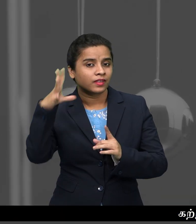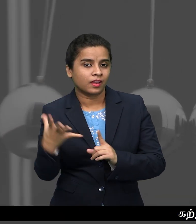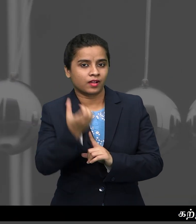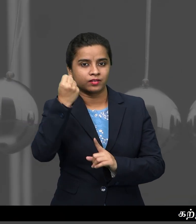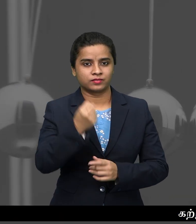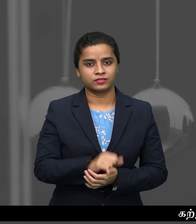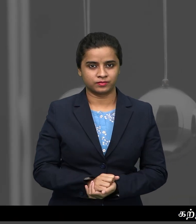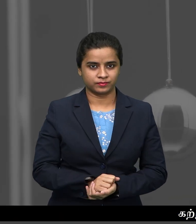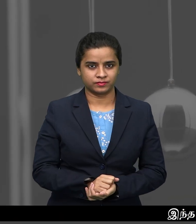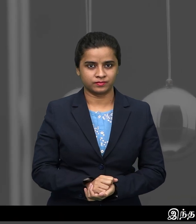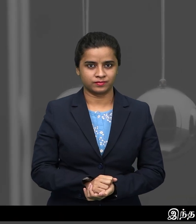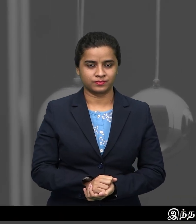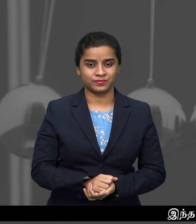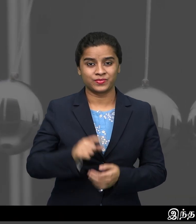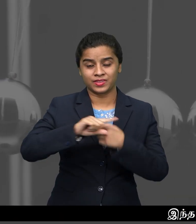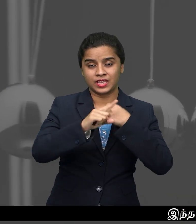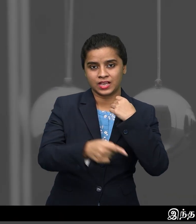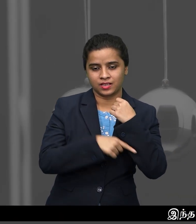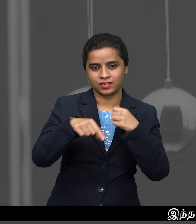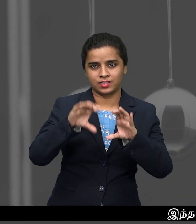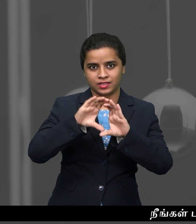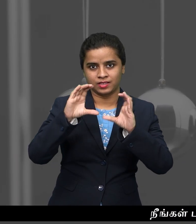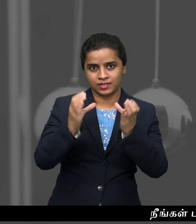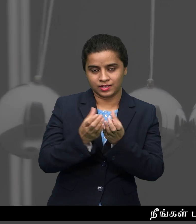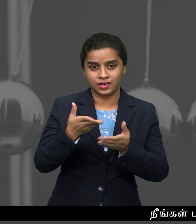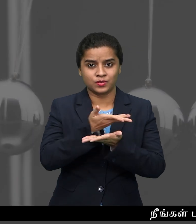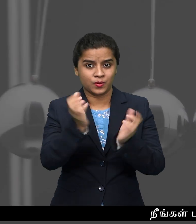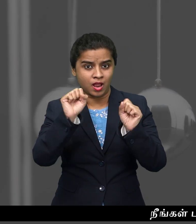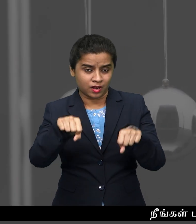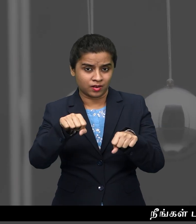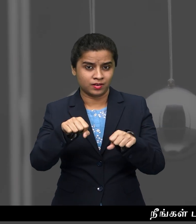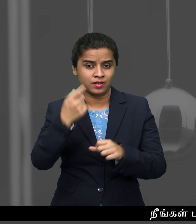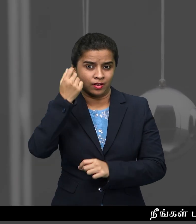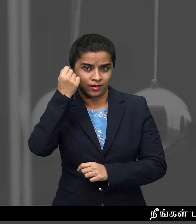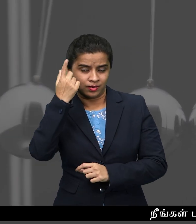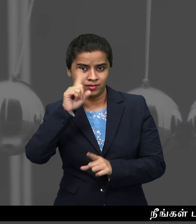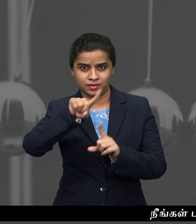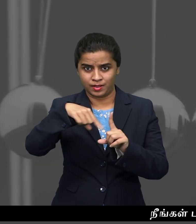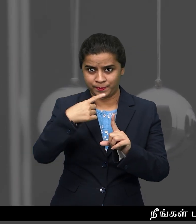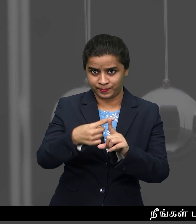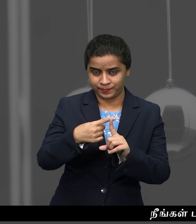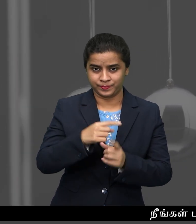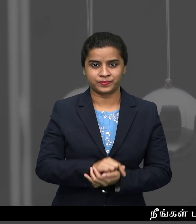கற்றுக்கொள்வீர்கள். இந்த அமர்வை முடிவில் நீங்கள் புரிந்து கொள்ள முடியும்.